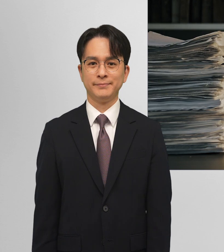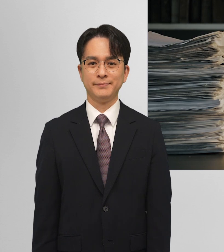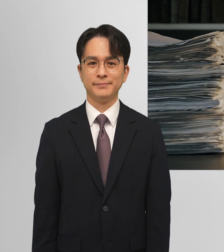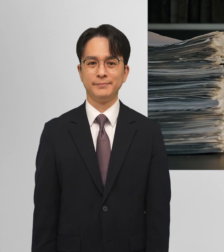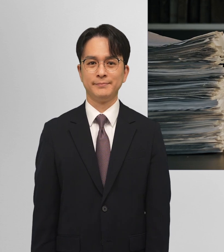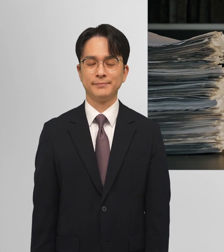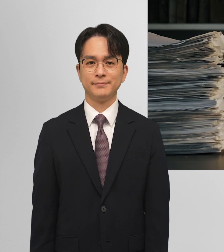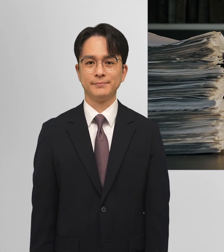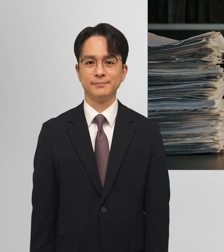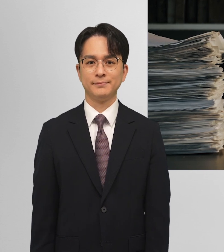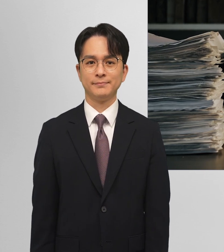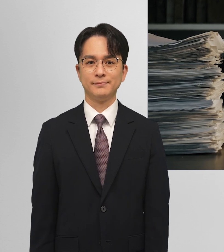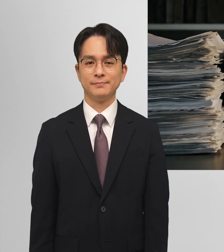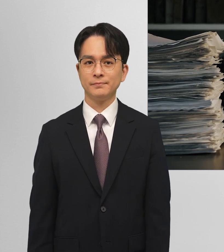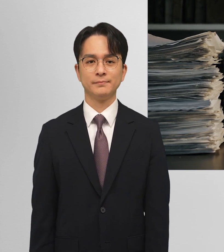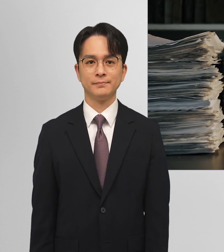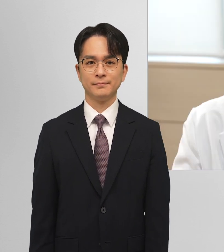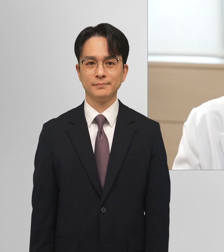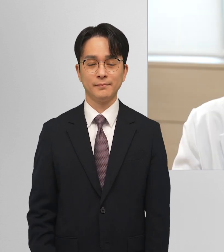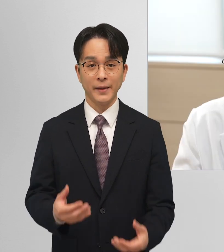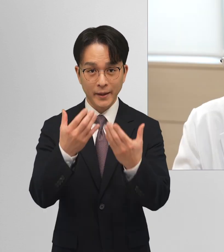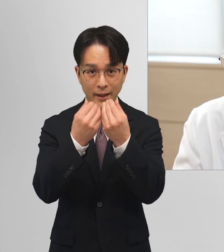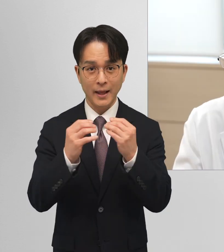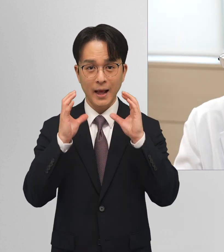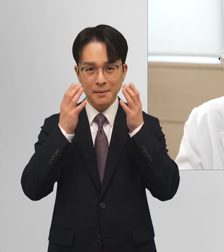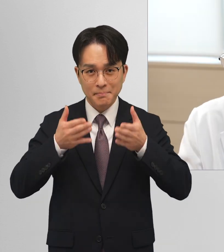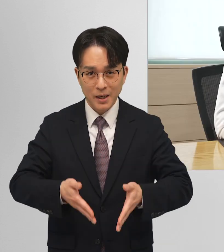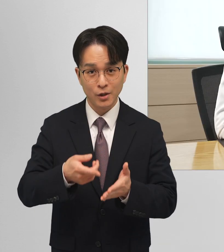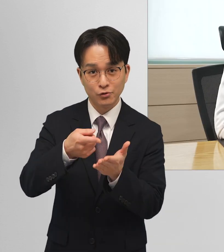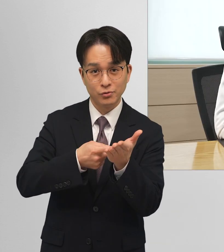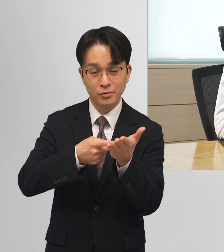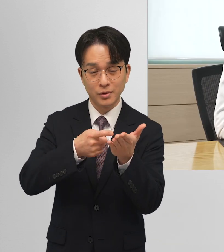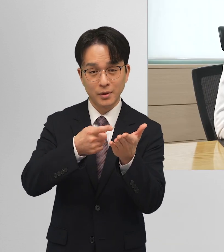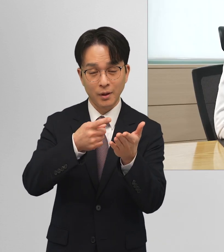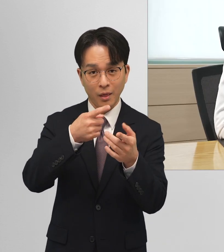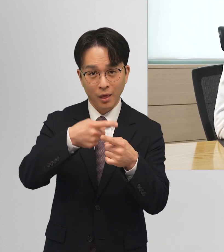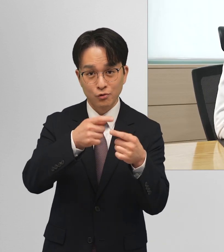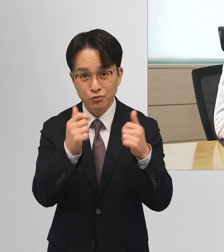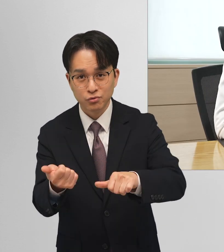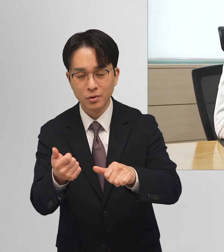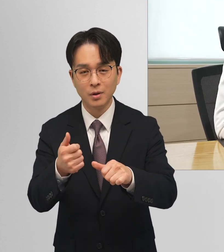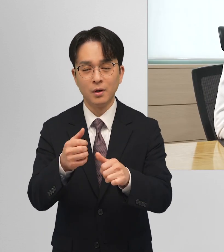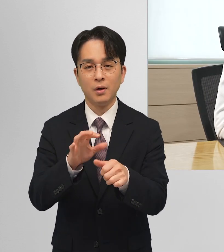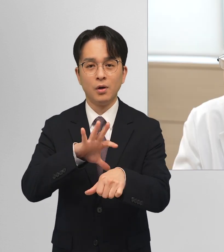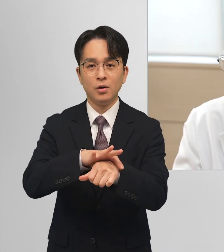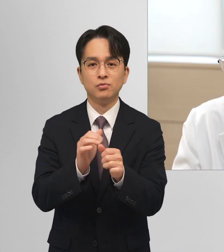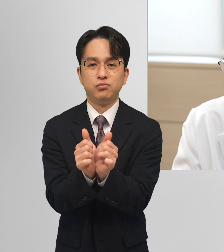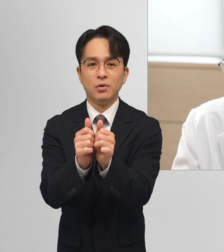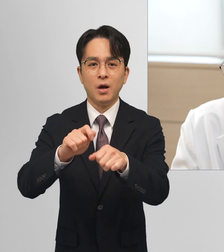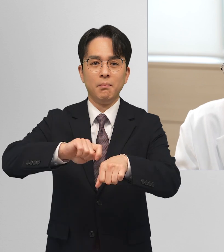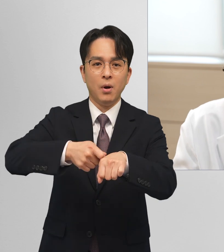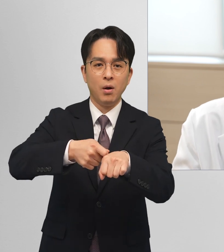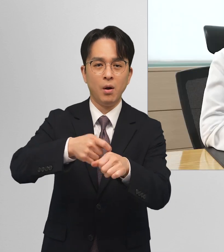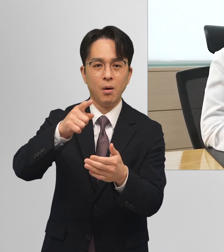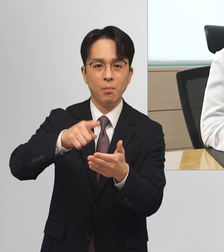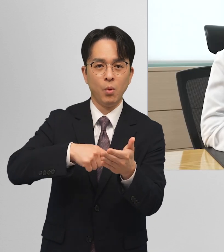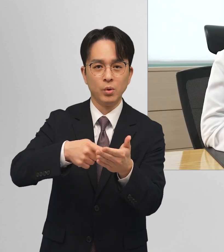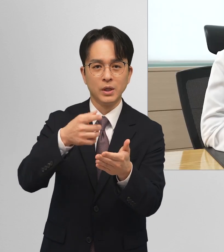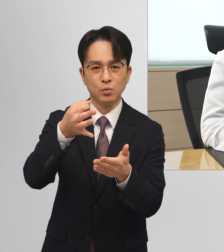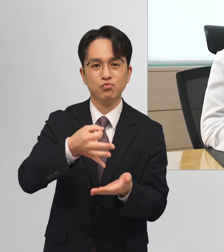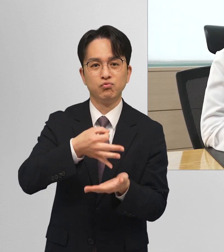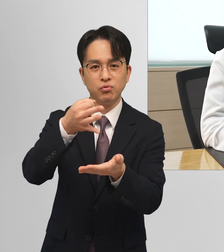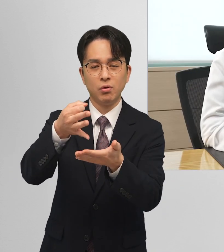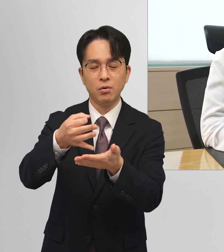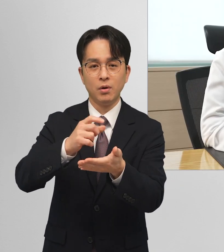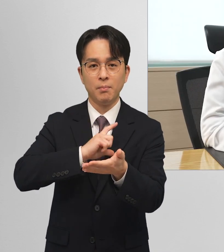것들이 가장 많은 원인으로 뽑혔습니다. 출산 과정에서 안타깝게도 피할 수 없는 의료사고들이 발생하였을 때 구속이